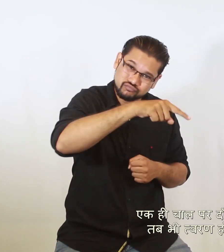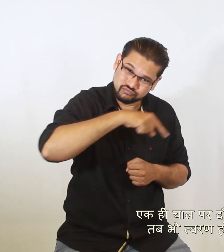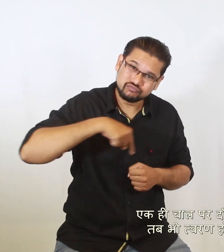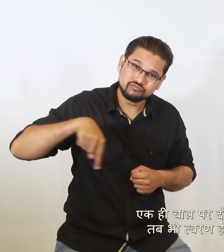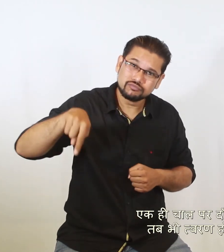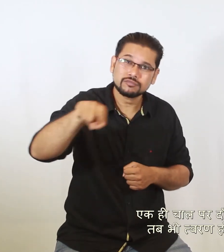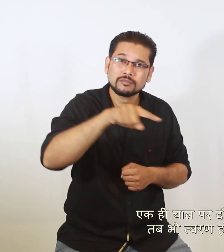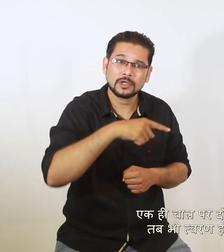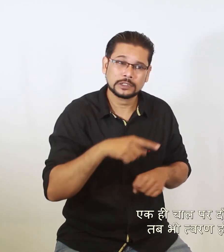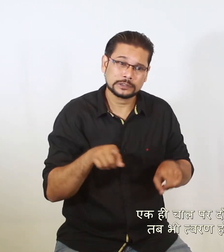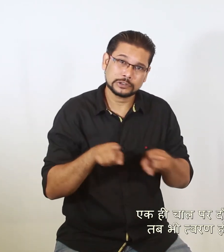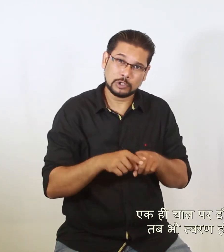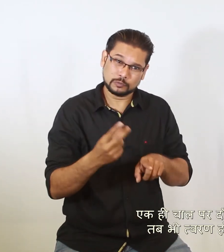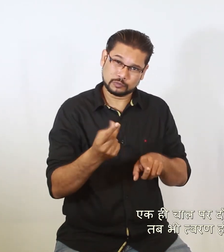रहे हैं तब भी त्वरण होता है